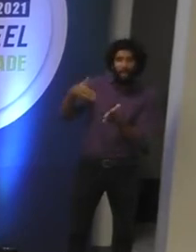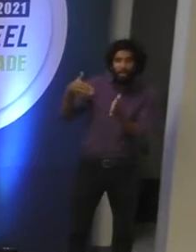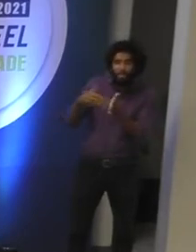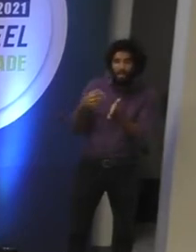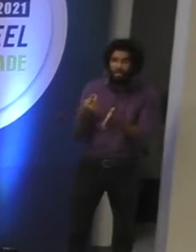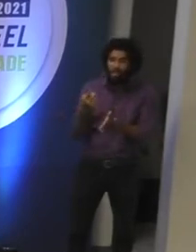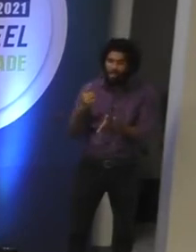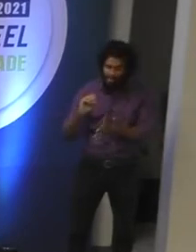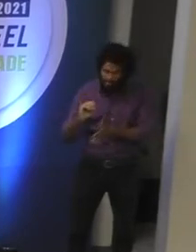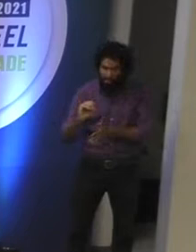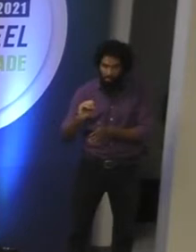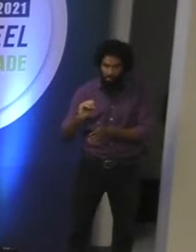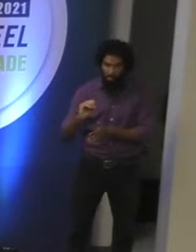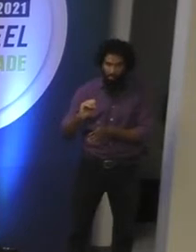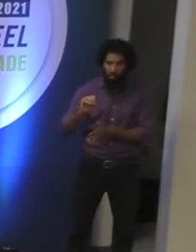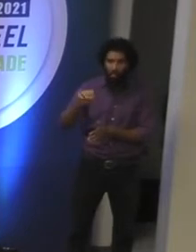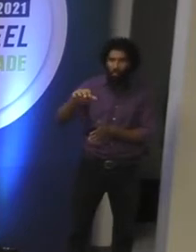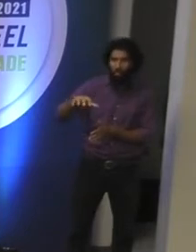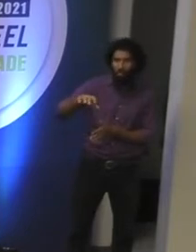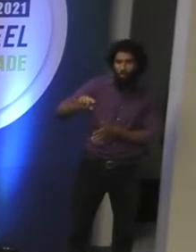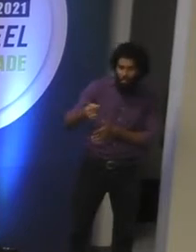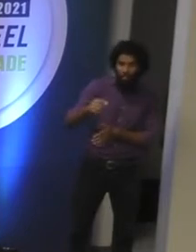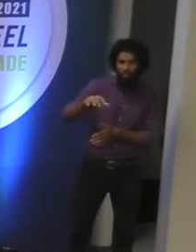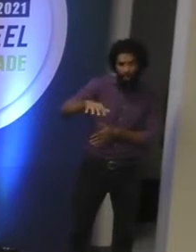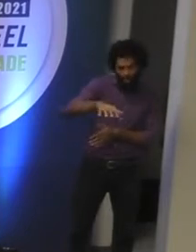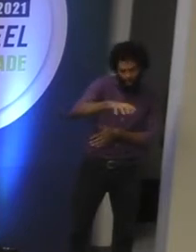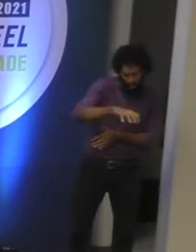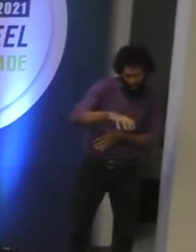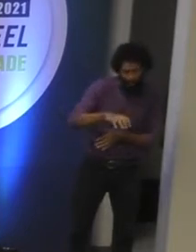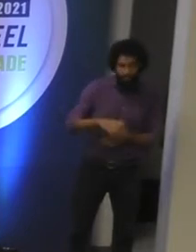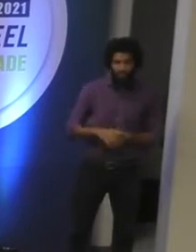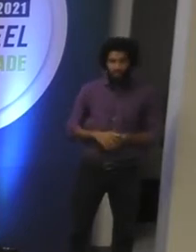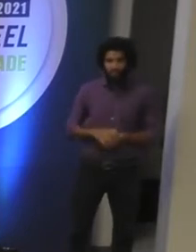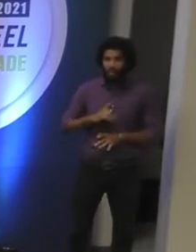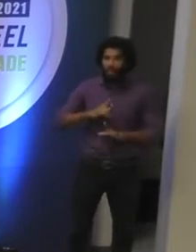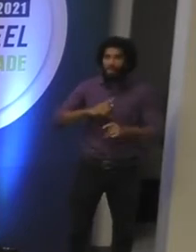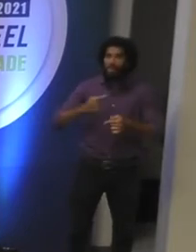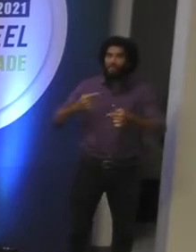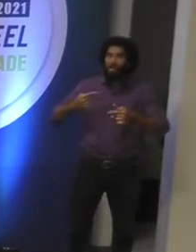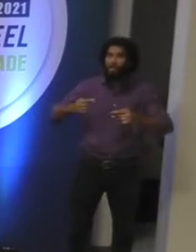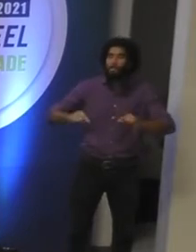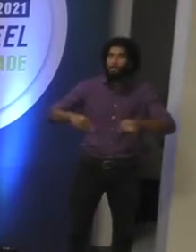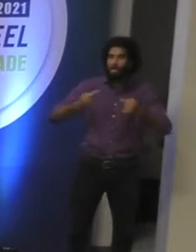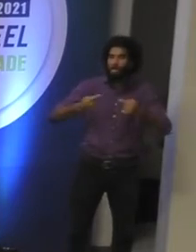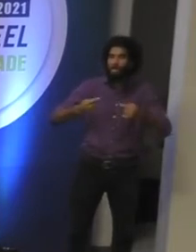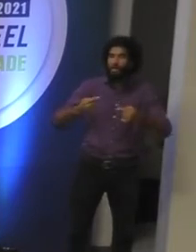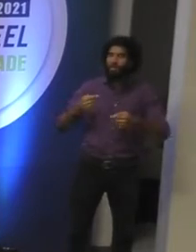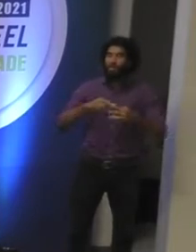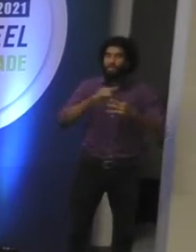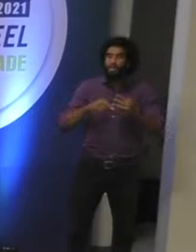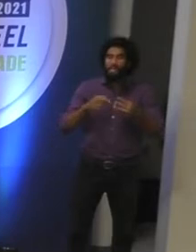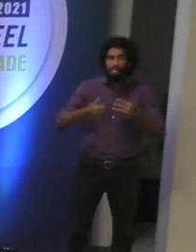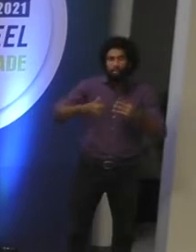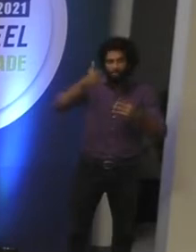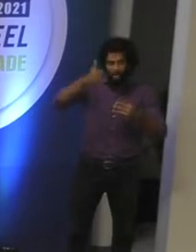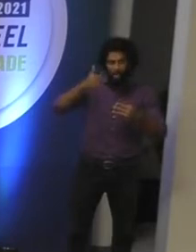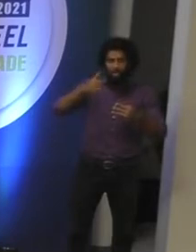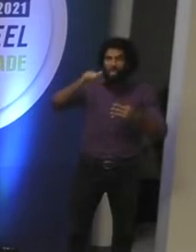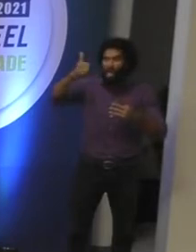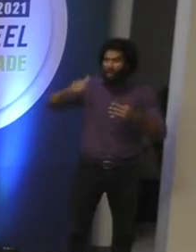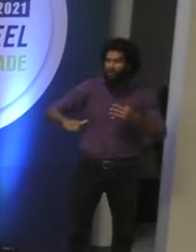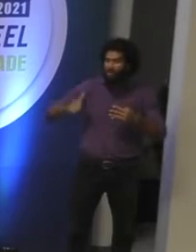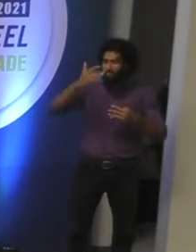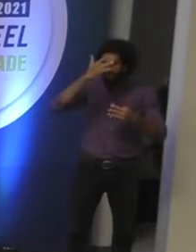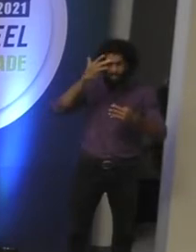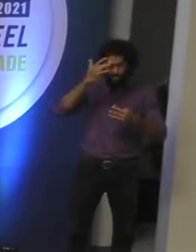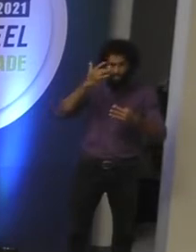mil unidades consumidoras. Entre as permissionárias que concorreram nesta categoria, as três melhores na avaliação do consumidor,